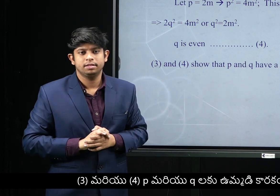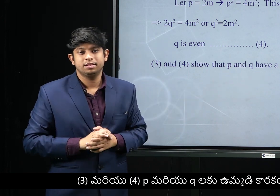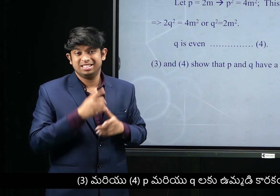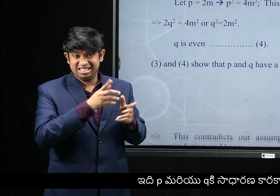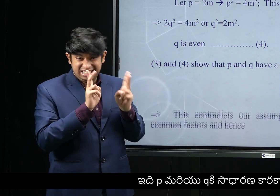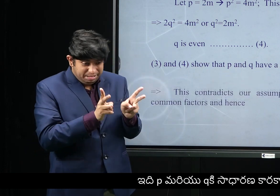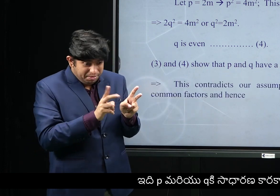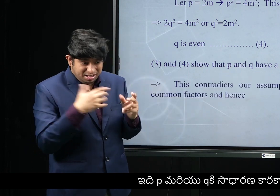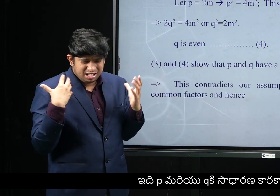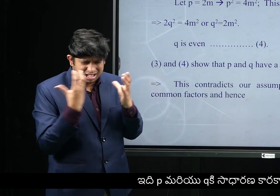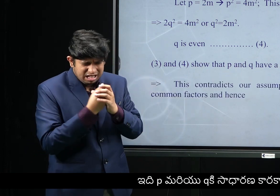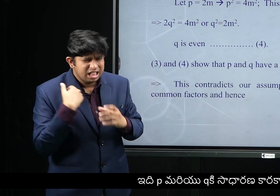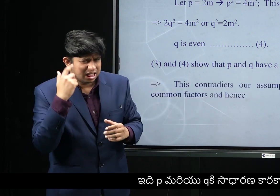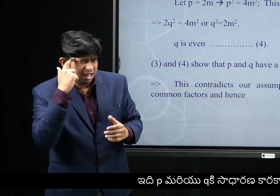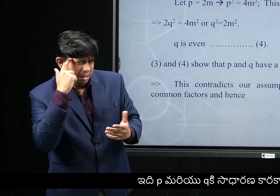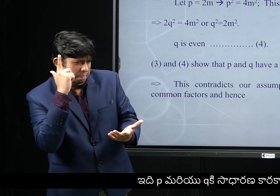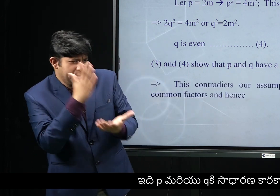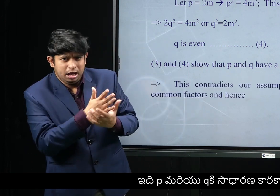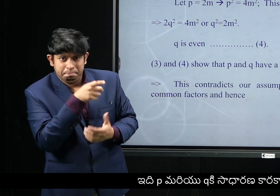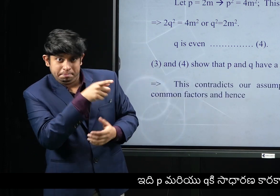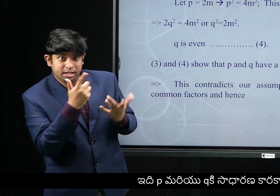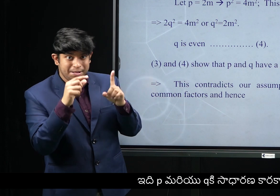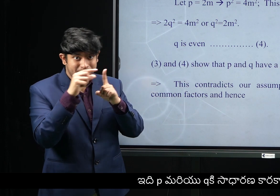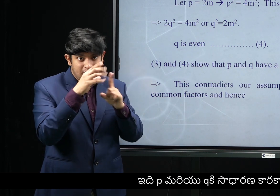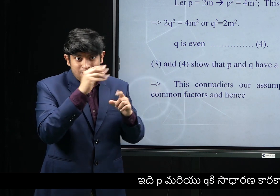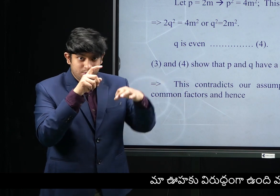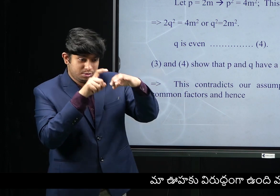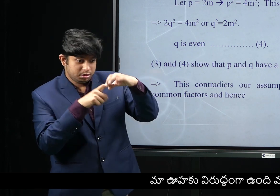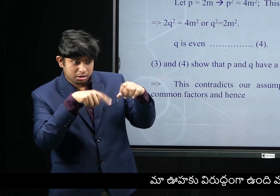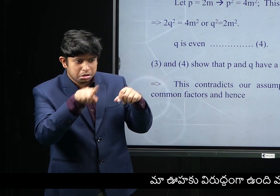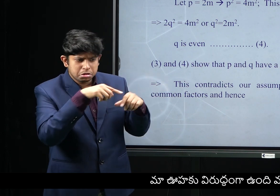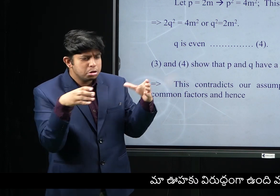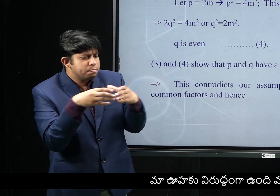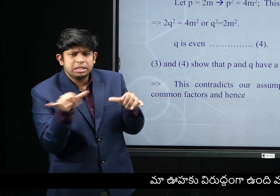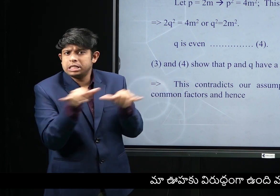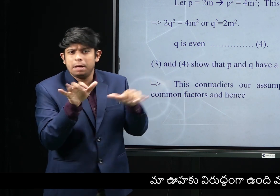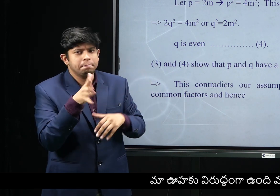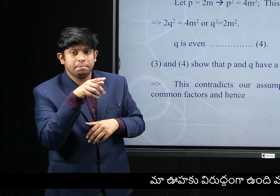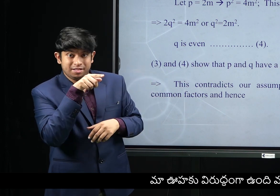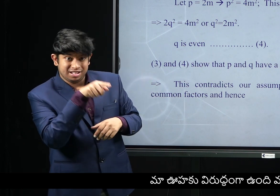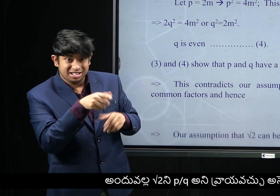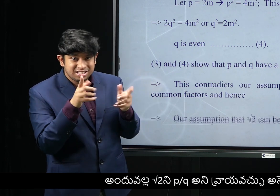ఇది 2 మరియు qకి సాధారణ కారకాలు లేవని మా ఊహకు విరుద్ధంగా ఉంది మరియు